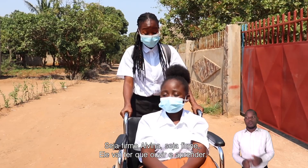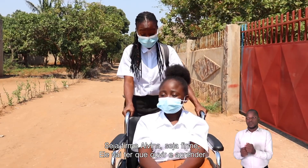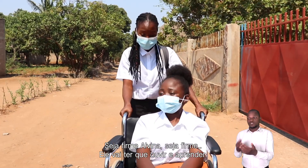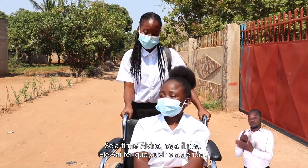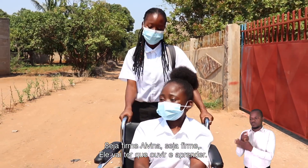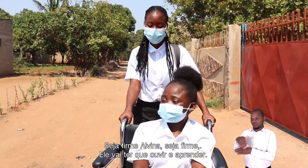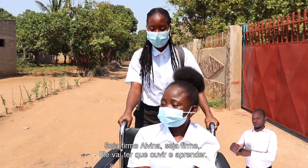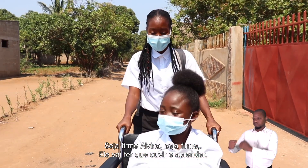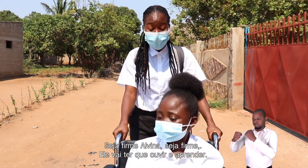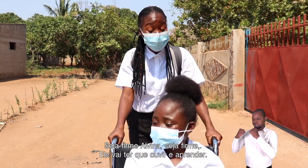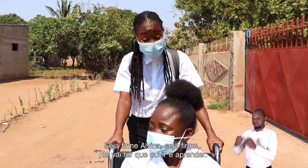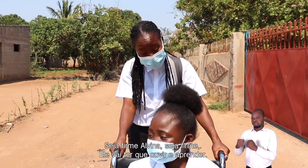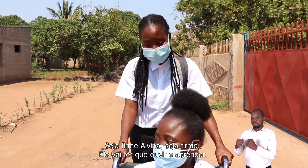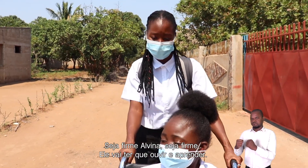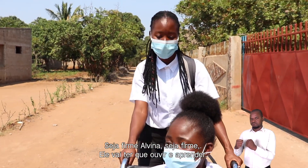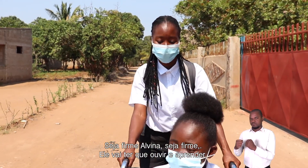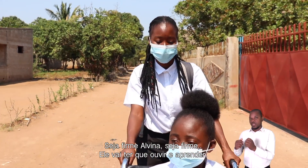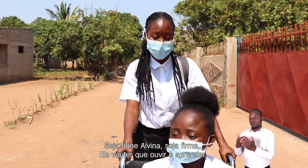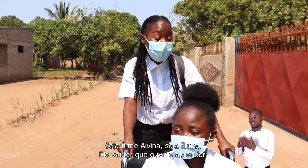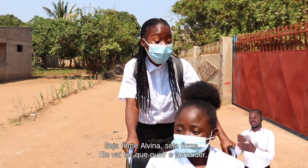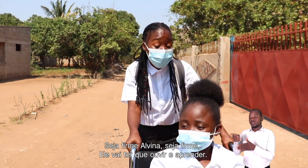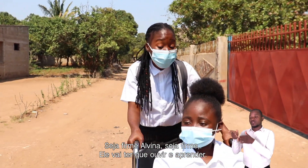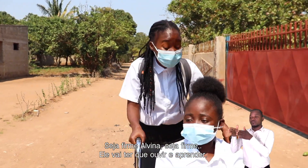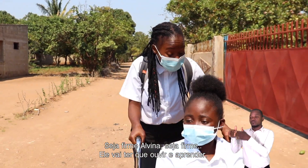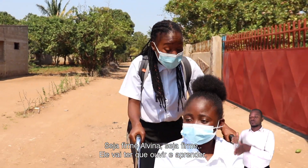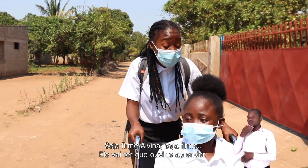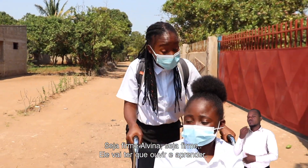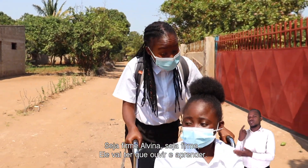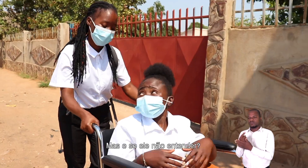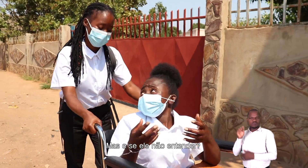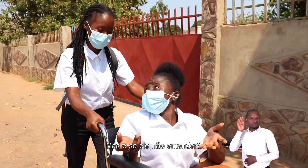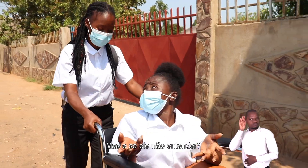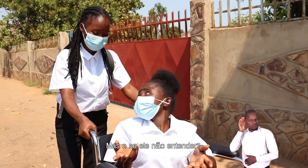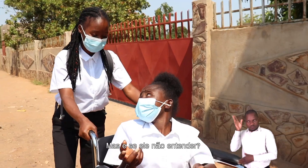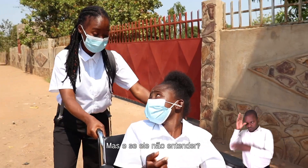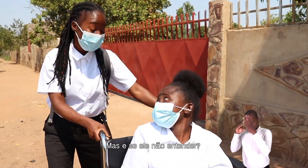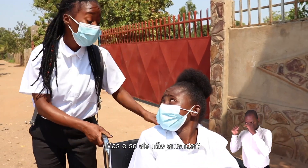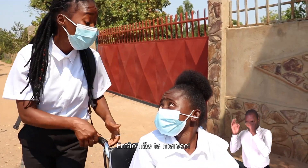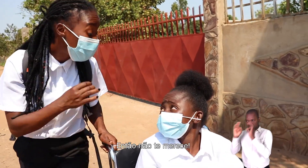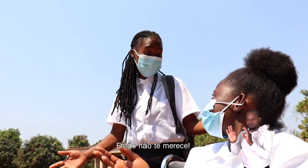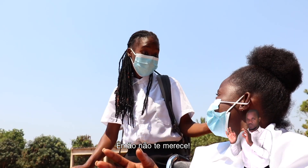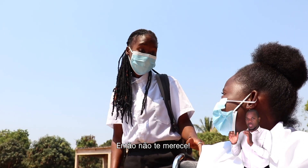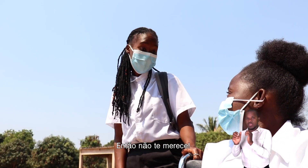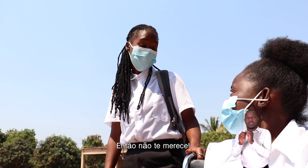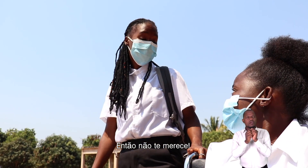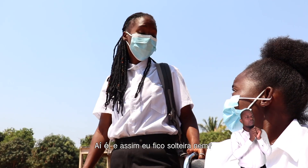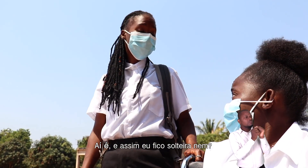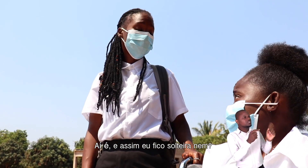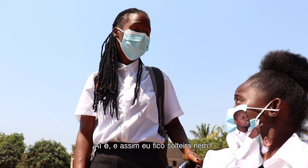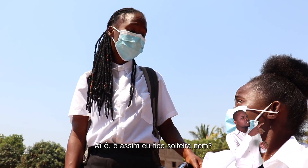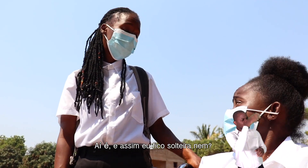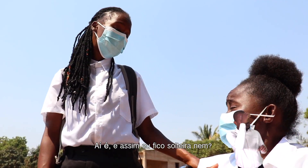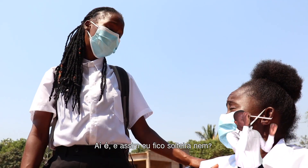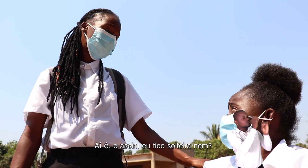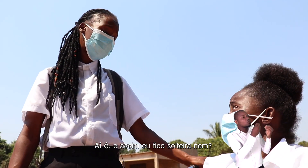Seja firme, Alvina. Seja firme. Ele vai ter de ouvir e aprender. Mas e se ele não entender? Então ele não te merece.